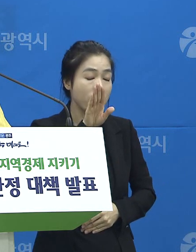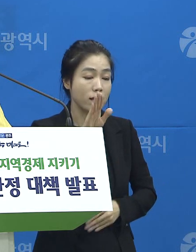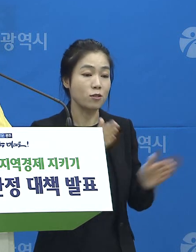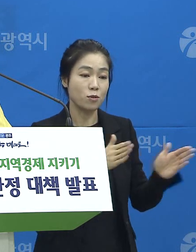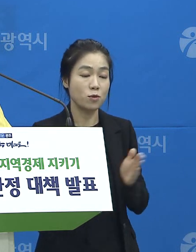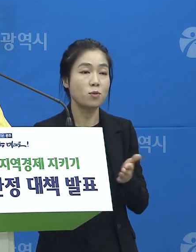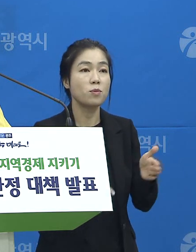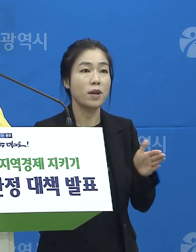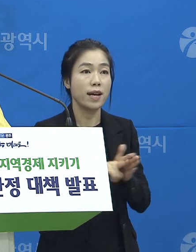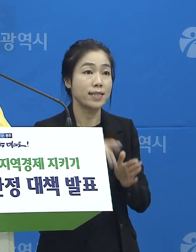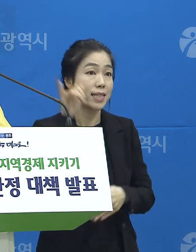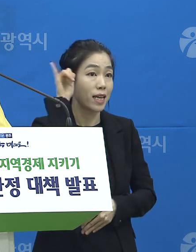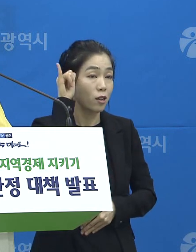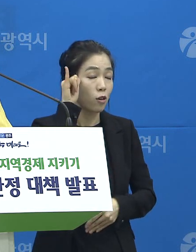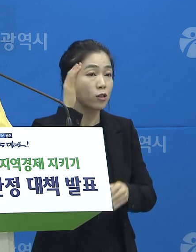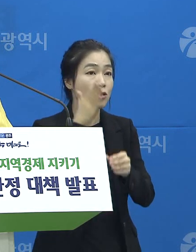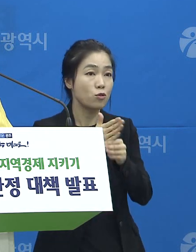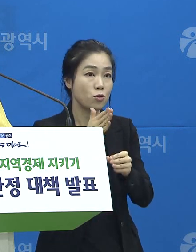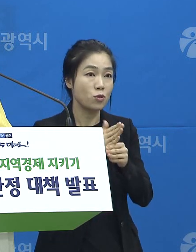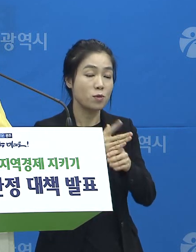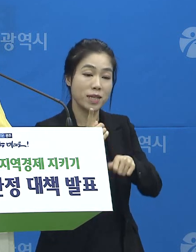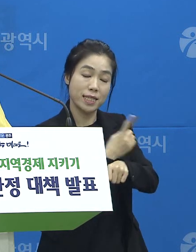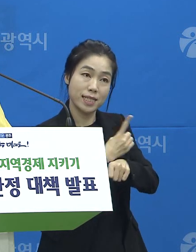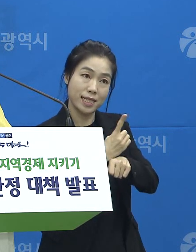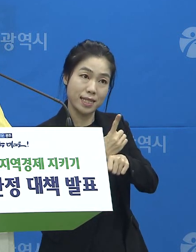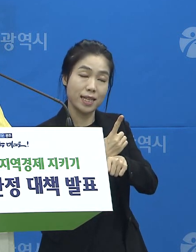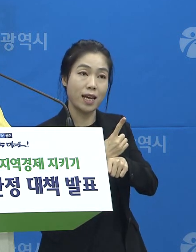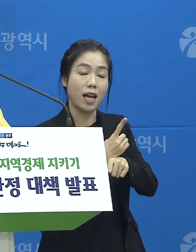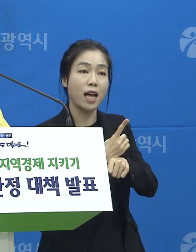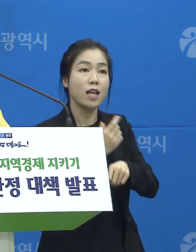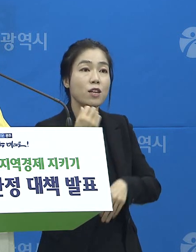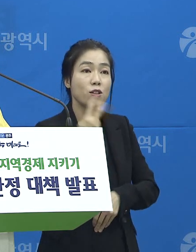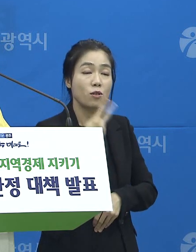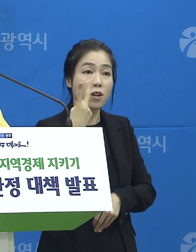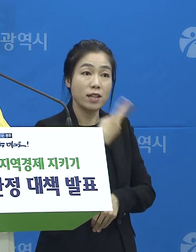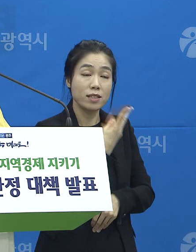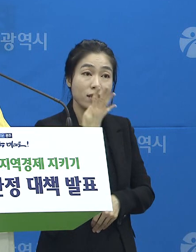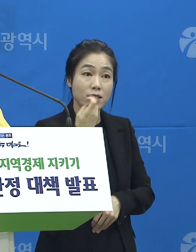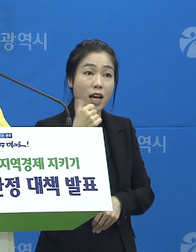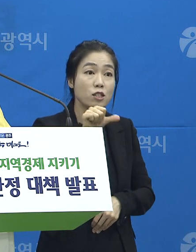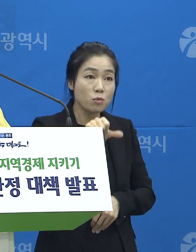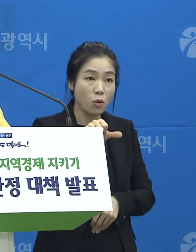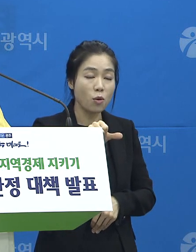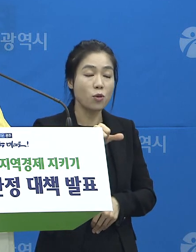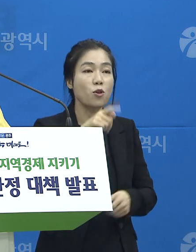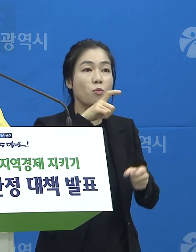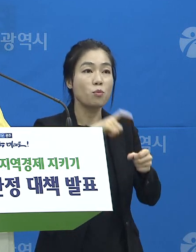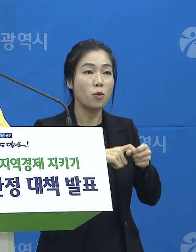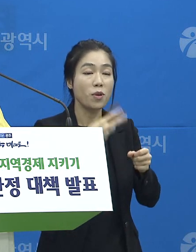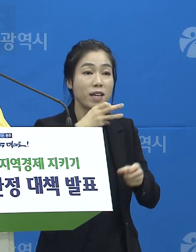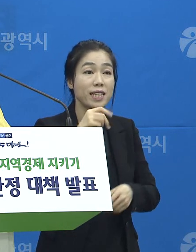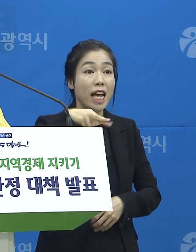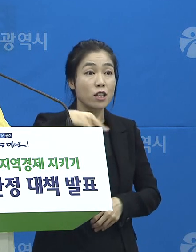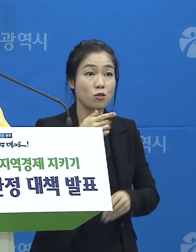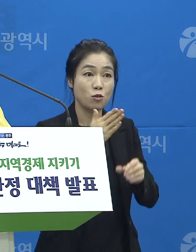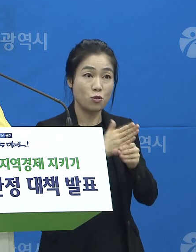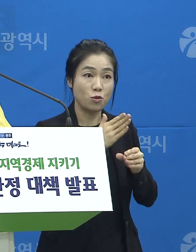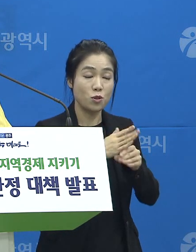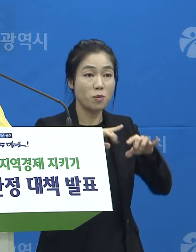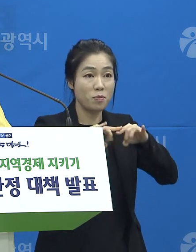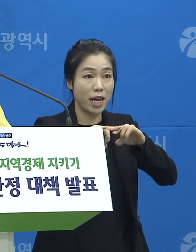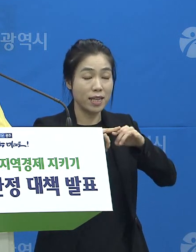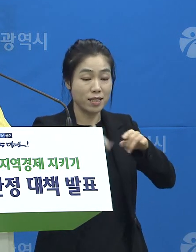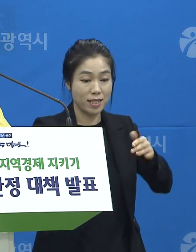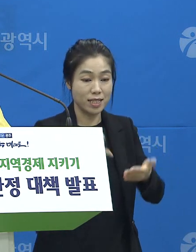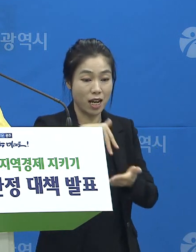대비해서 인공지능 중심의 디지털 뉴딜, 2045년 목표로 탄소중립 에너지 자립도시